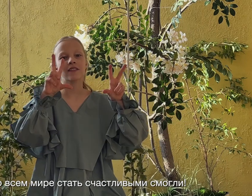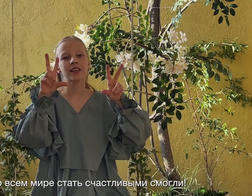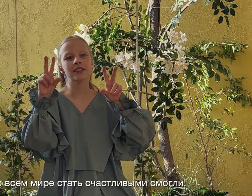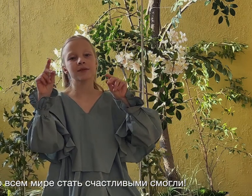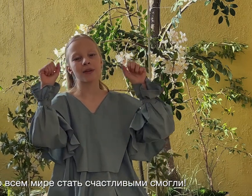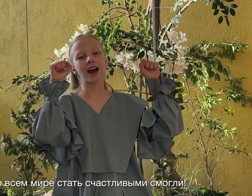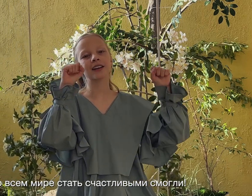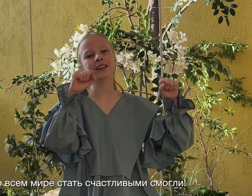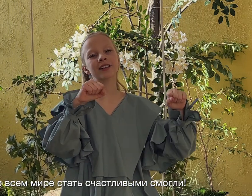счастливыми смогли.